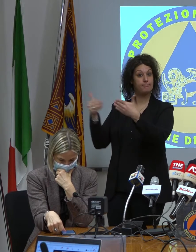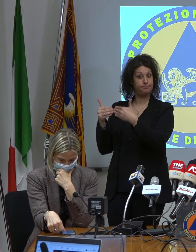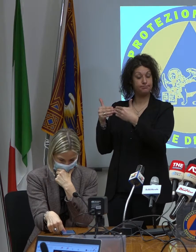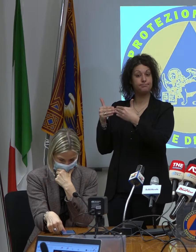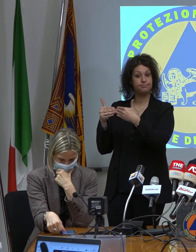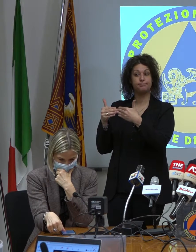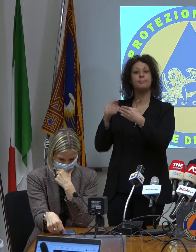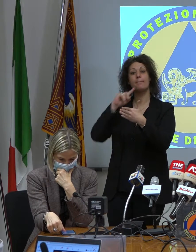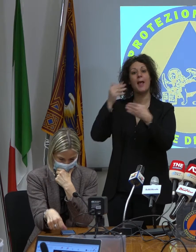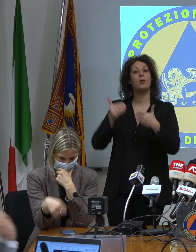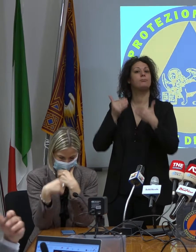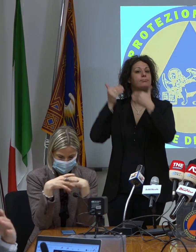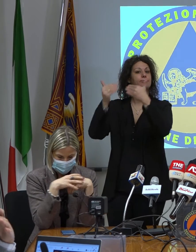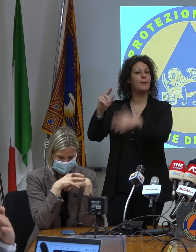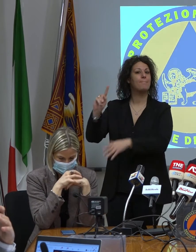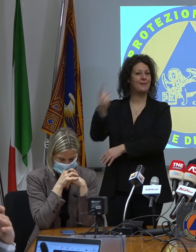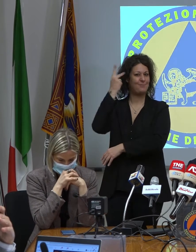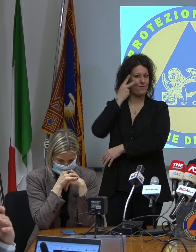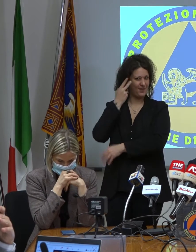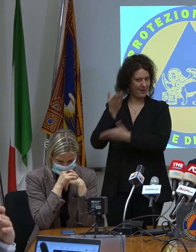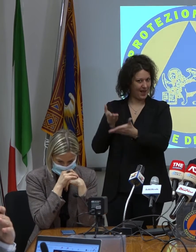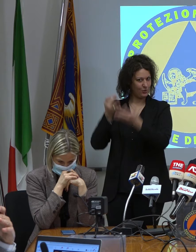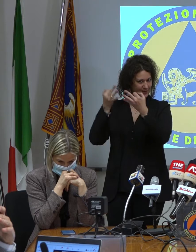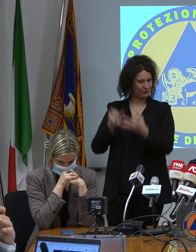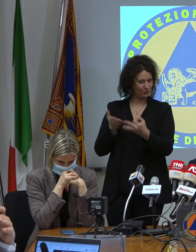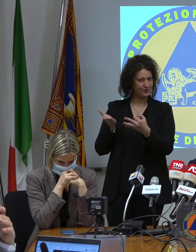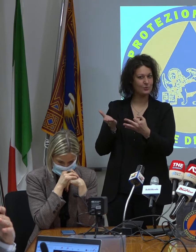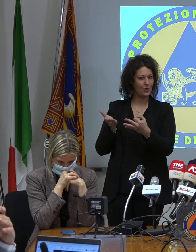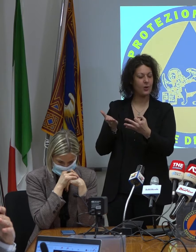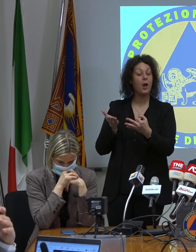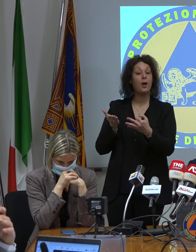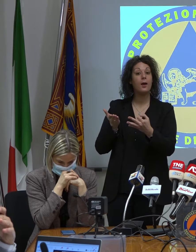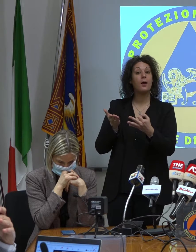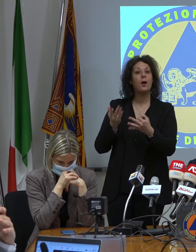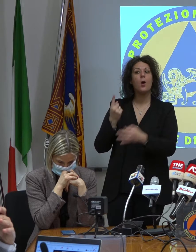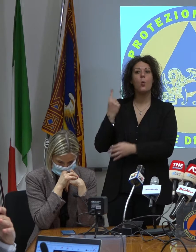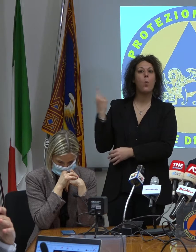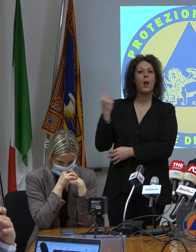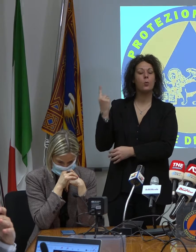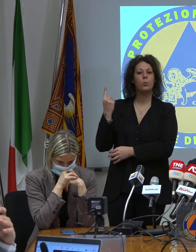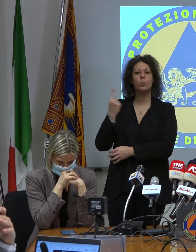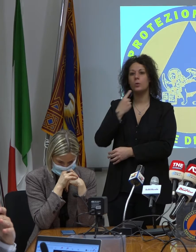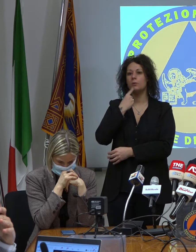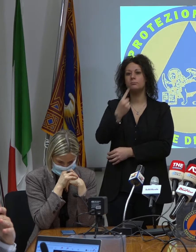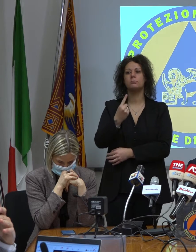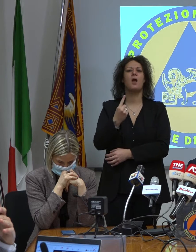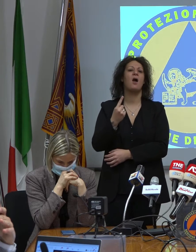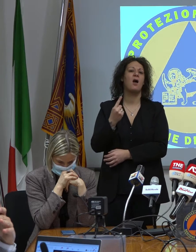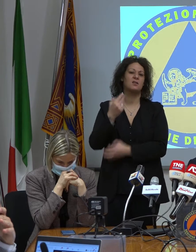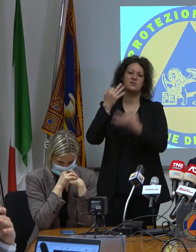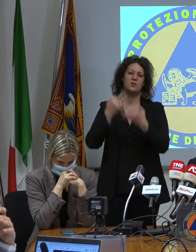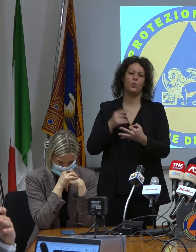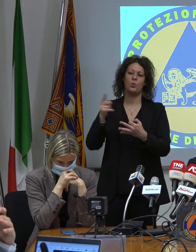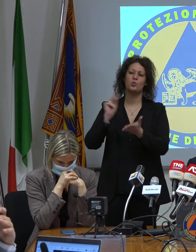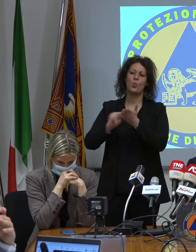può garantire la vaccinazione alle categorie a rischio, ma non c'è tempo e la Regione ha deciso di esplorare la possibilità che si possano